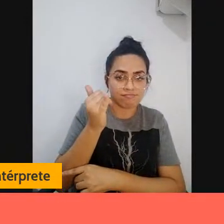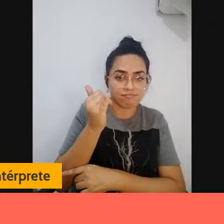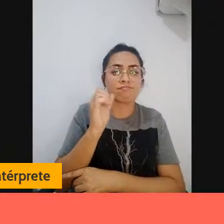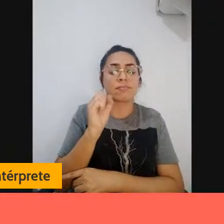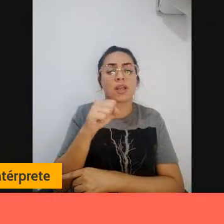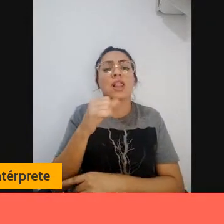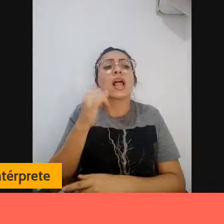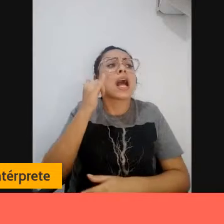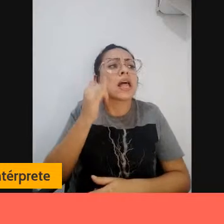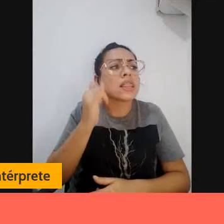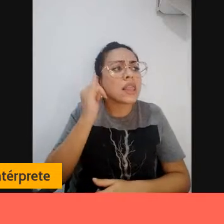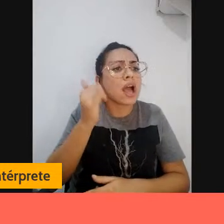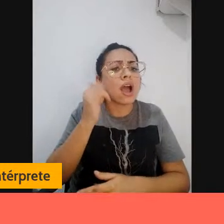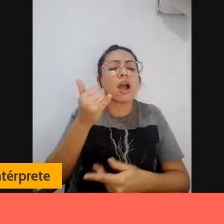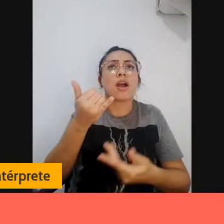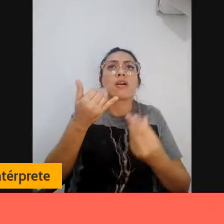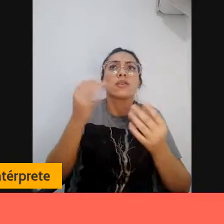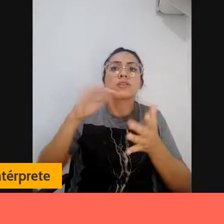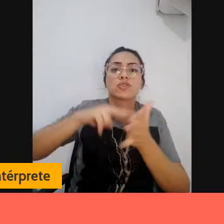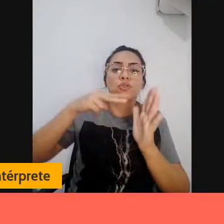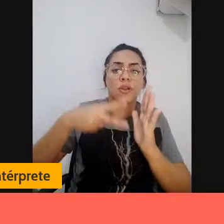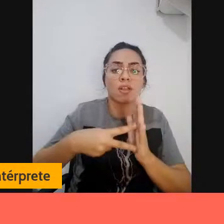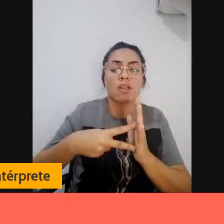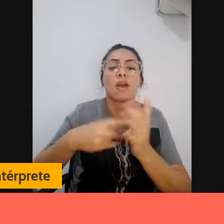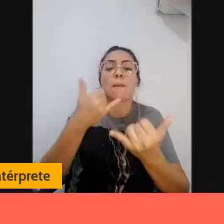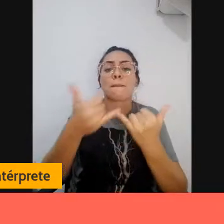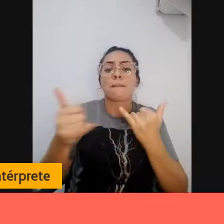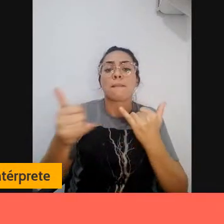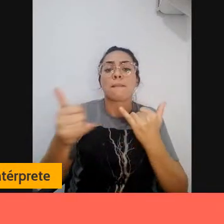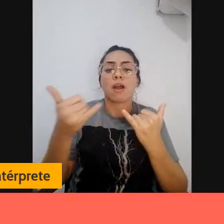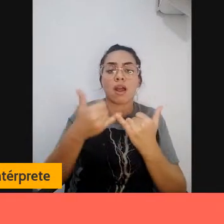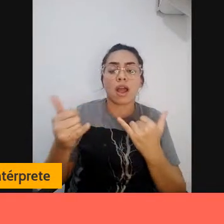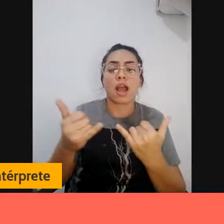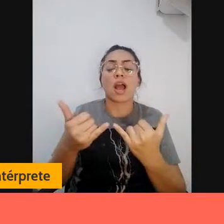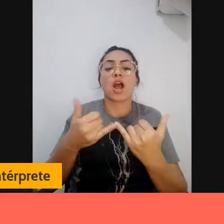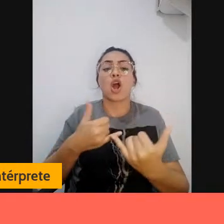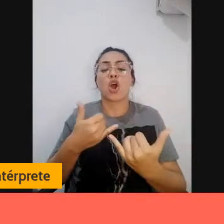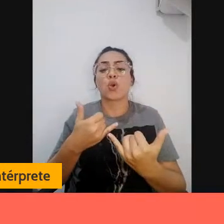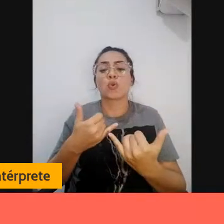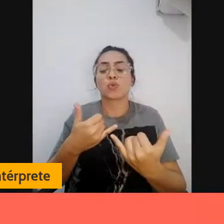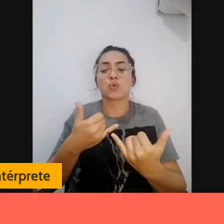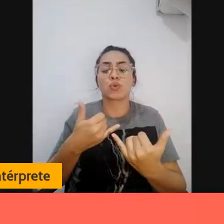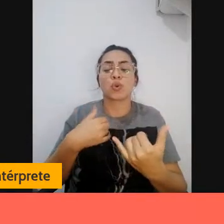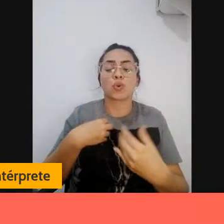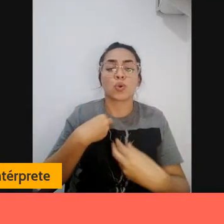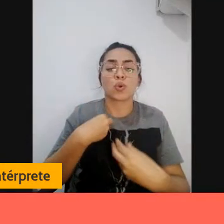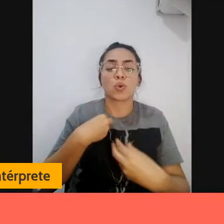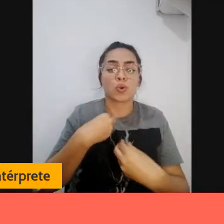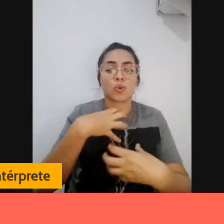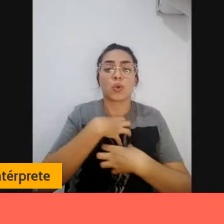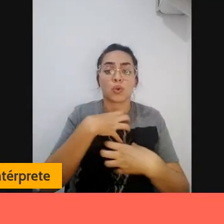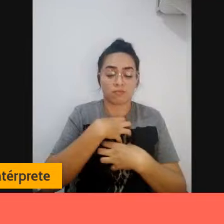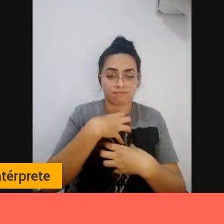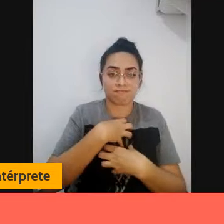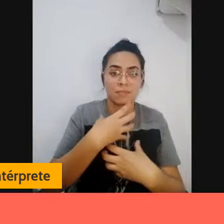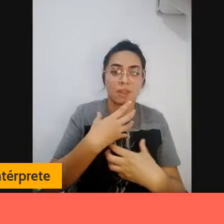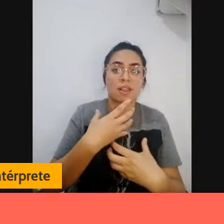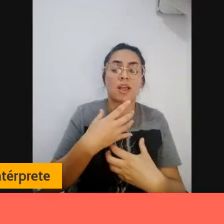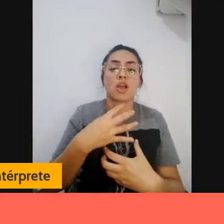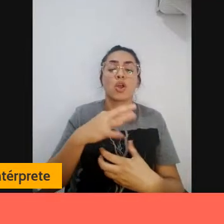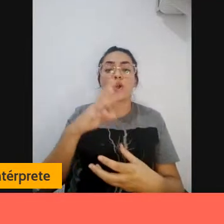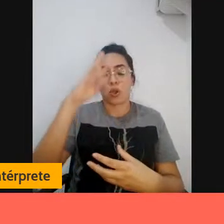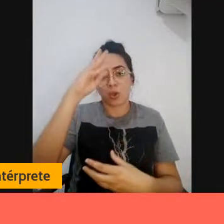narrar constitui parte da nossa vocação ontológica. Reconhecer que